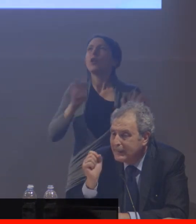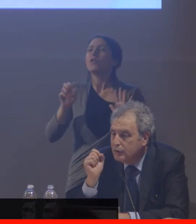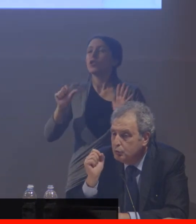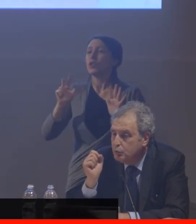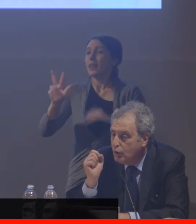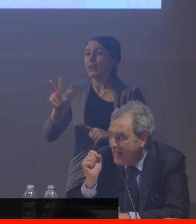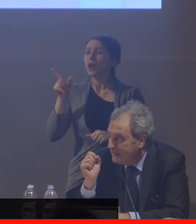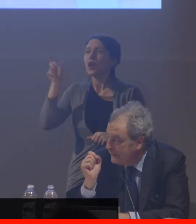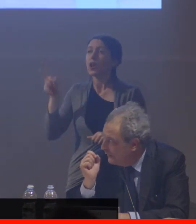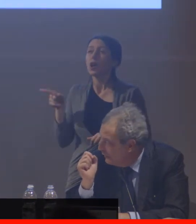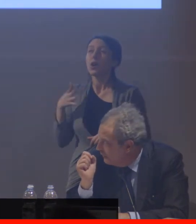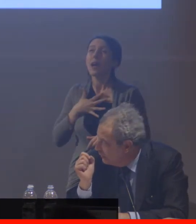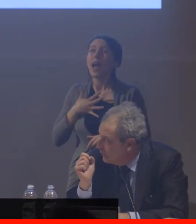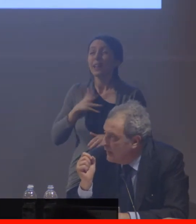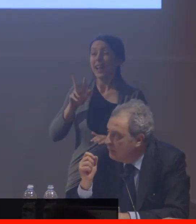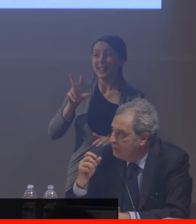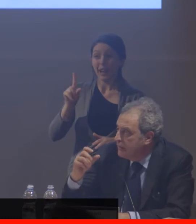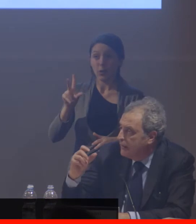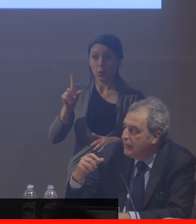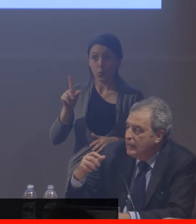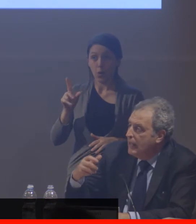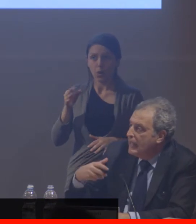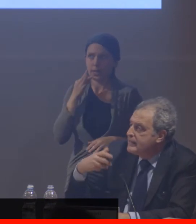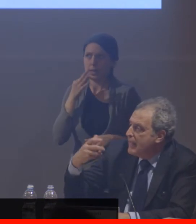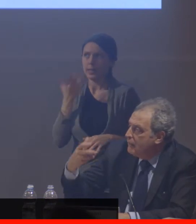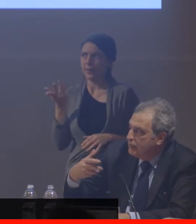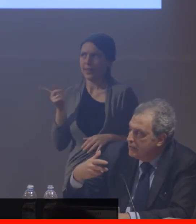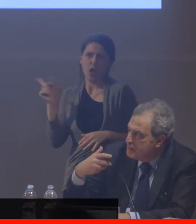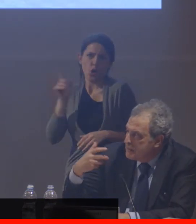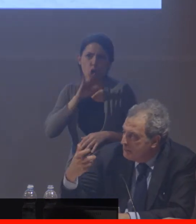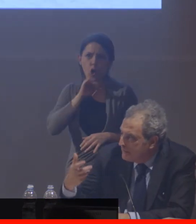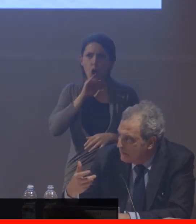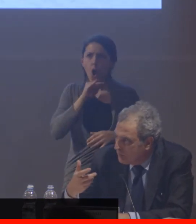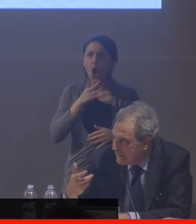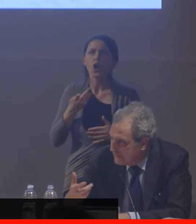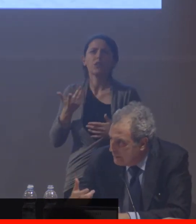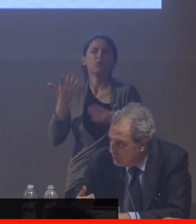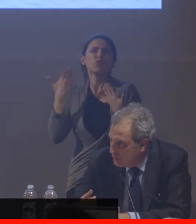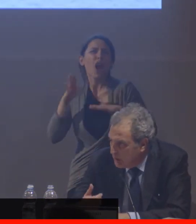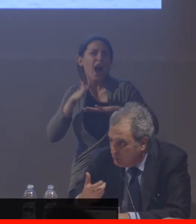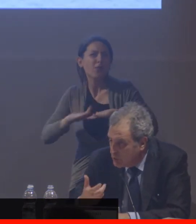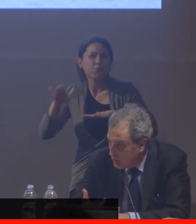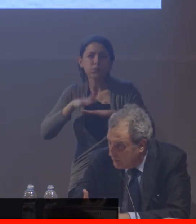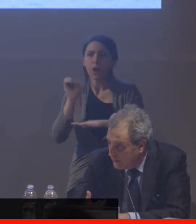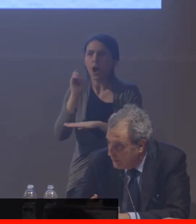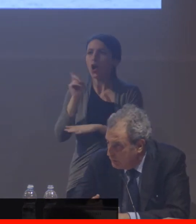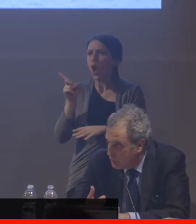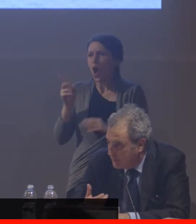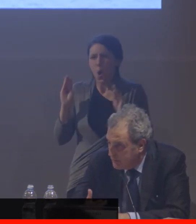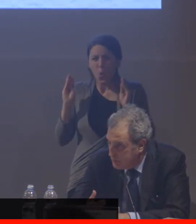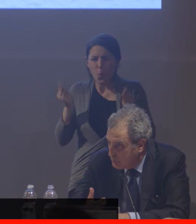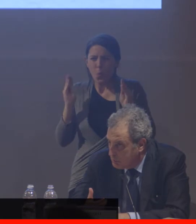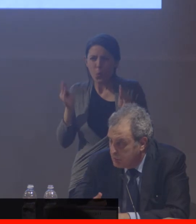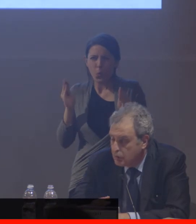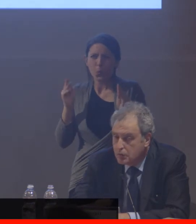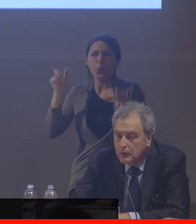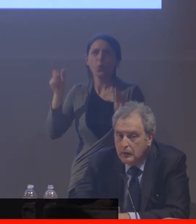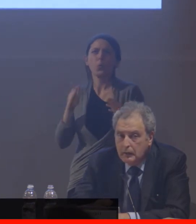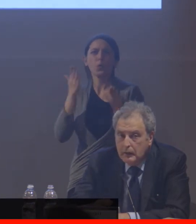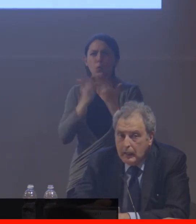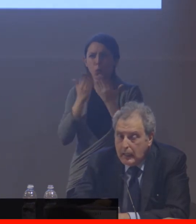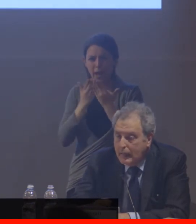ha 31 anni, non è un anziano sperimentato accademico, è un giovanissimo